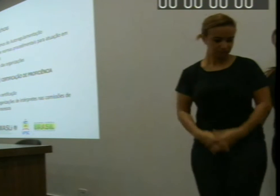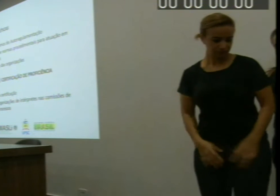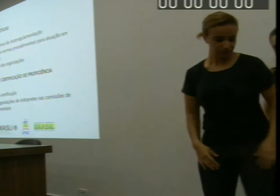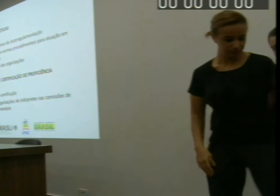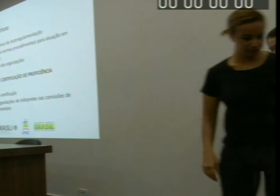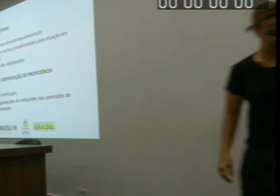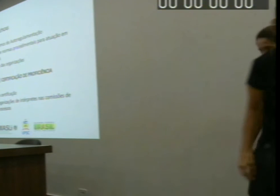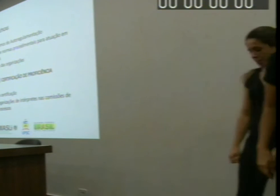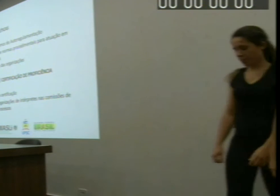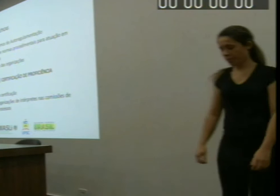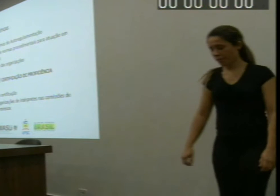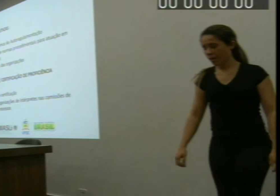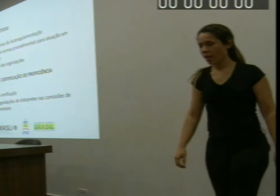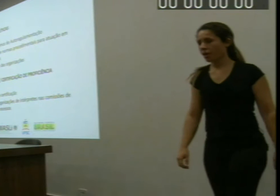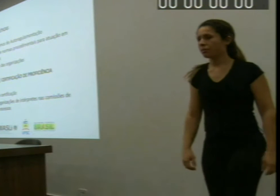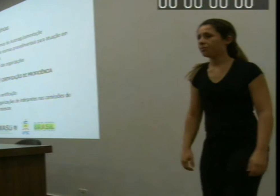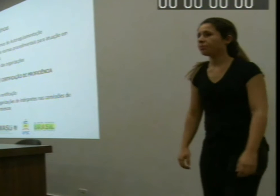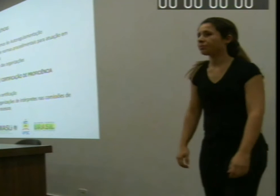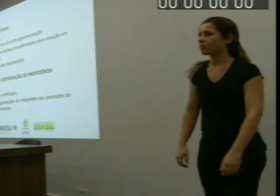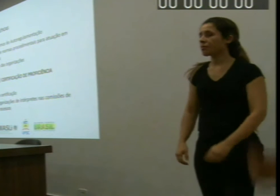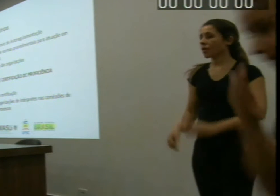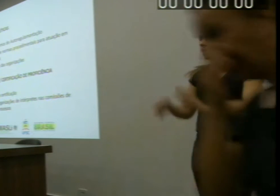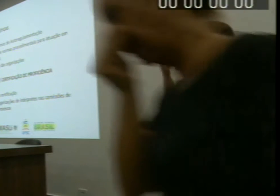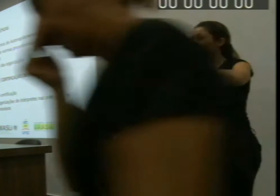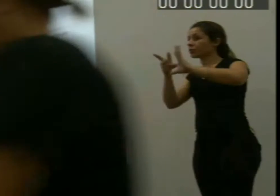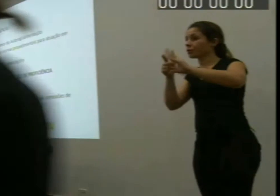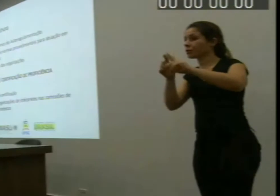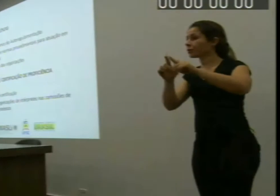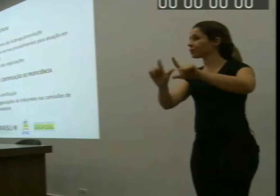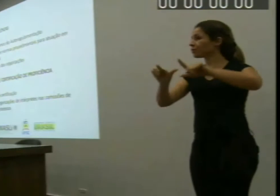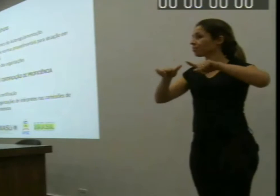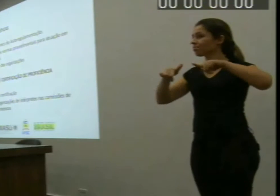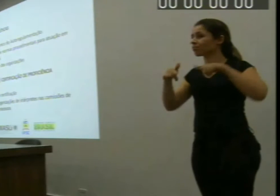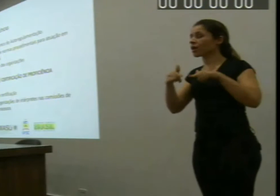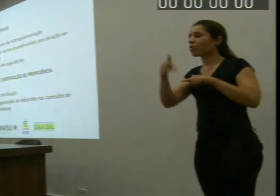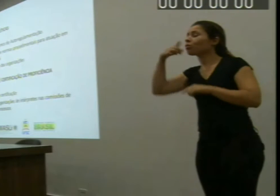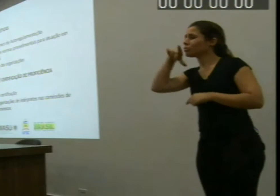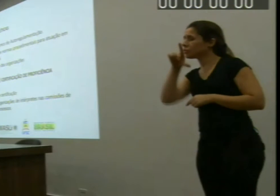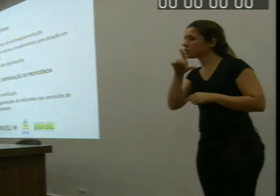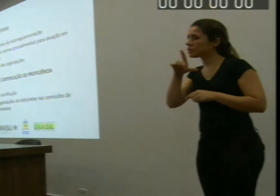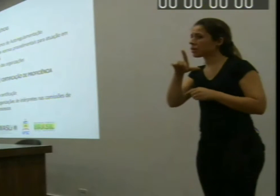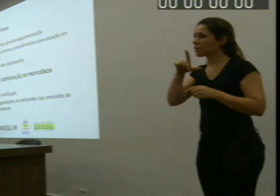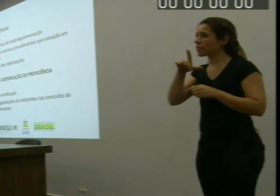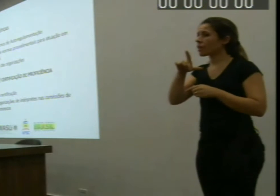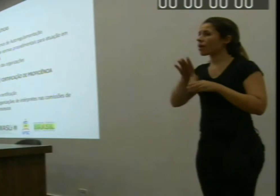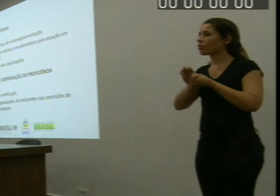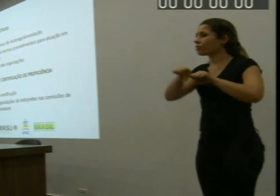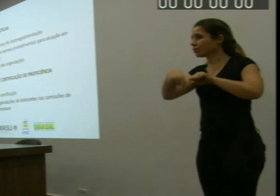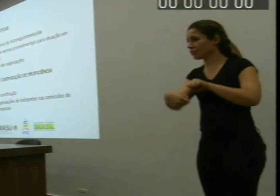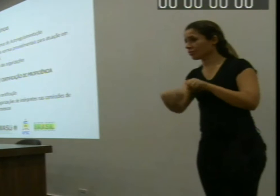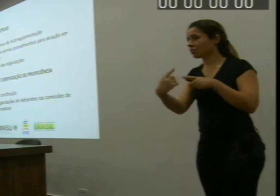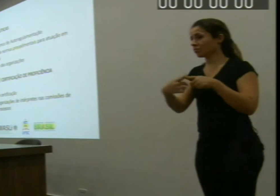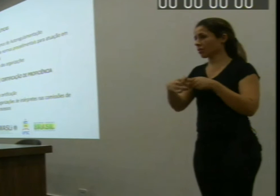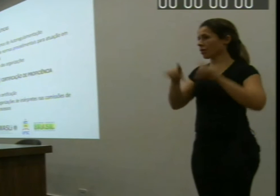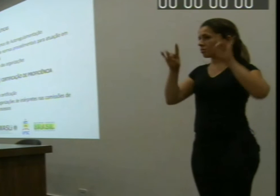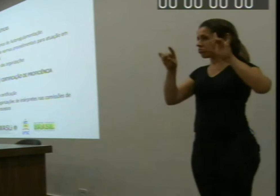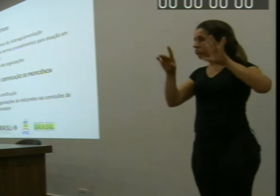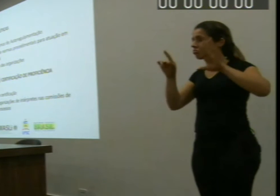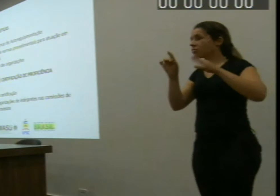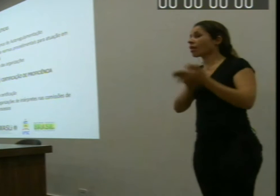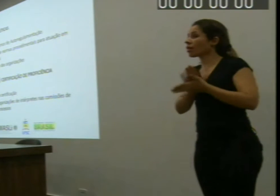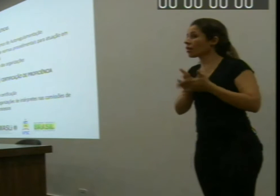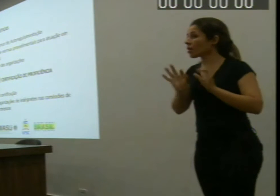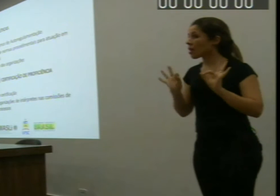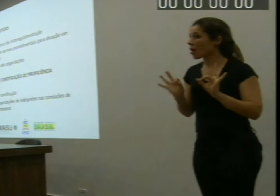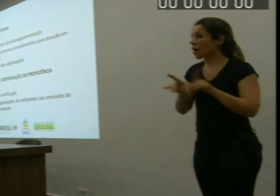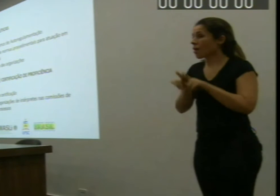consegue formar o profissional generalista que o certificado determina porque o certificado não é específico então o certificado não tá dizendo que você é